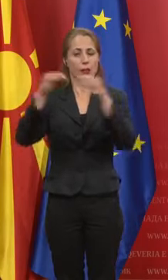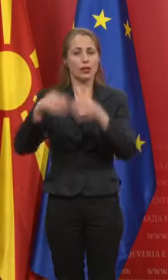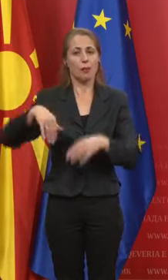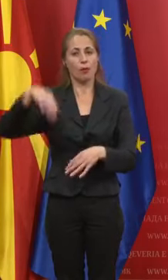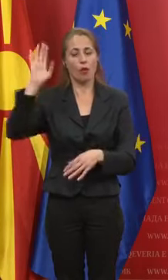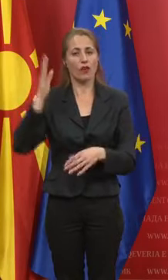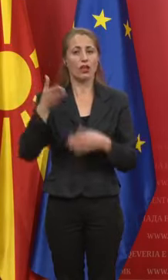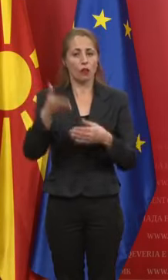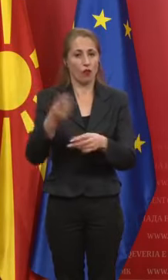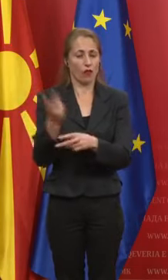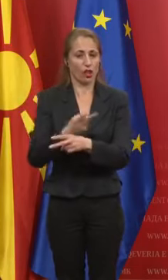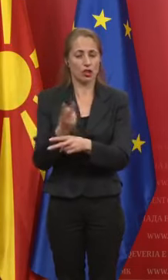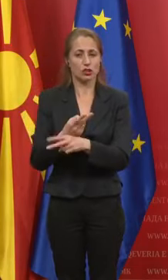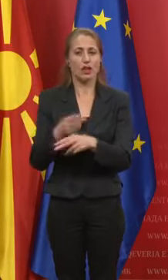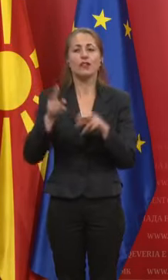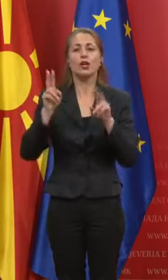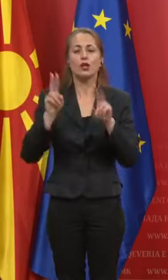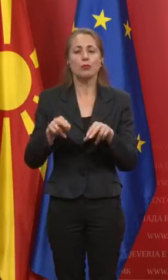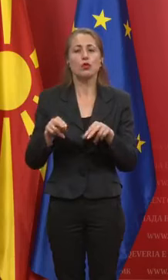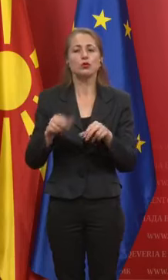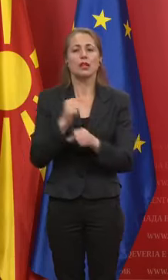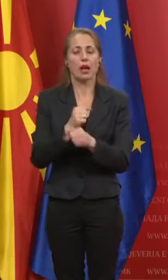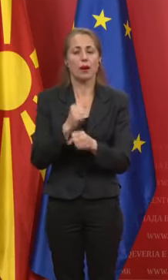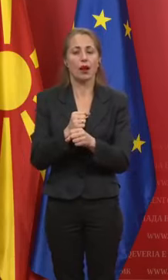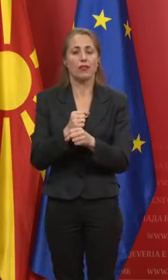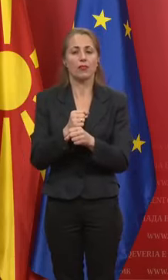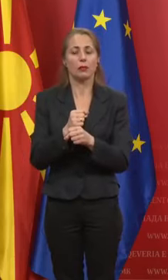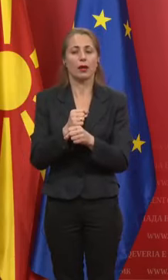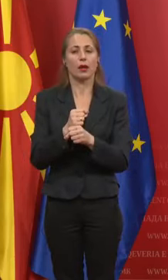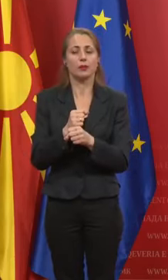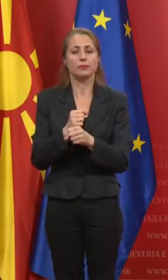овие земји, ќе можеме да направиме една